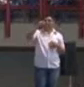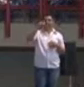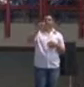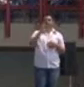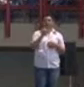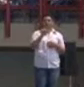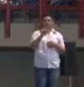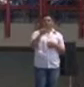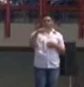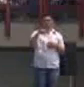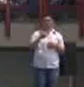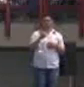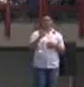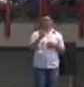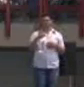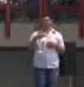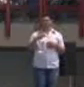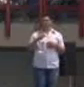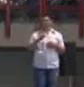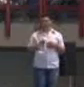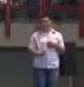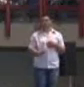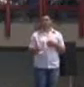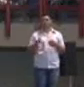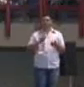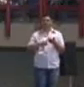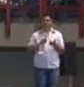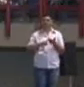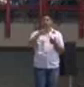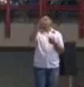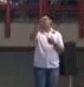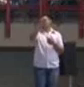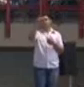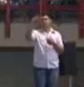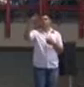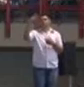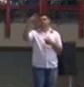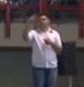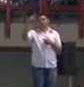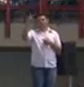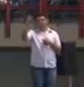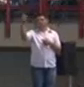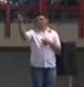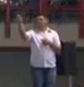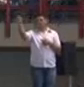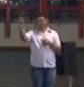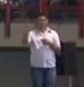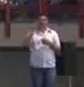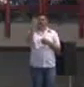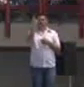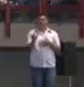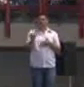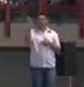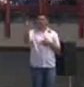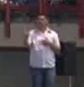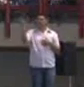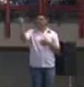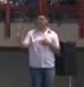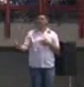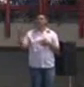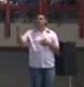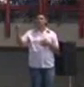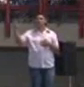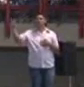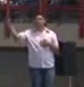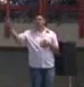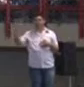da tangente, dos ângulos de 30, 45 e 60 graus. Alexandre, e para os outros eu vou precisar memorizar alguma